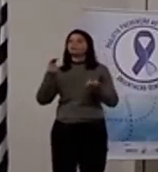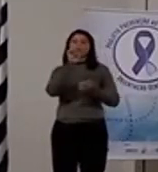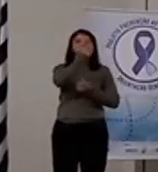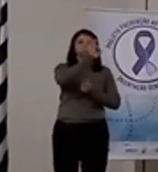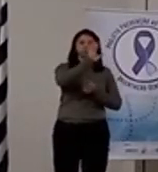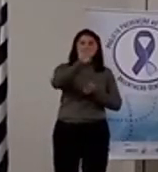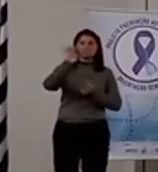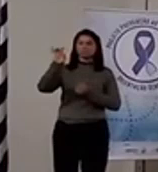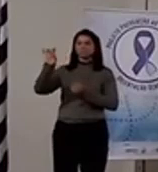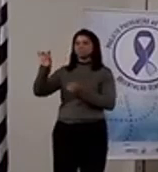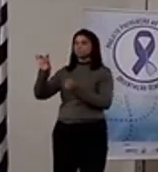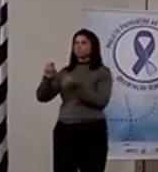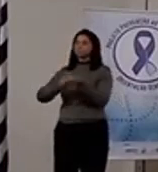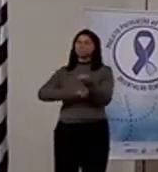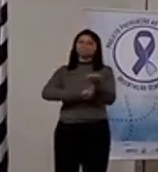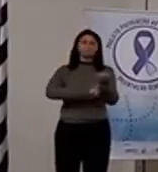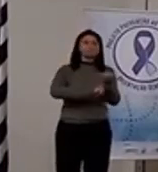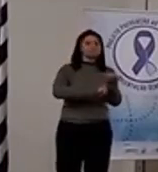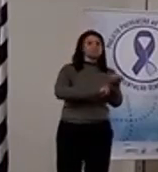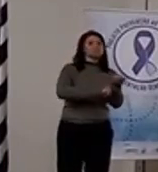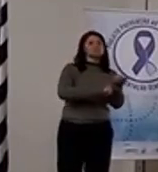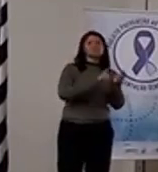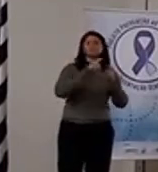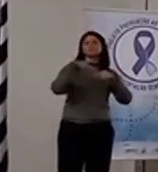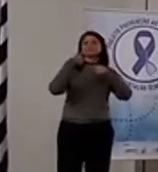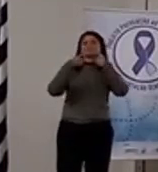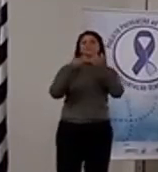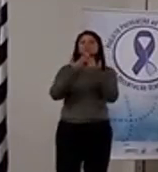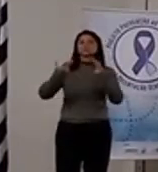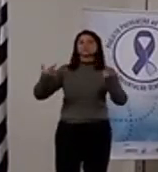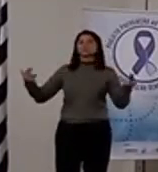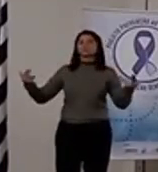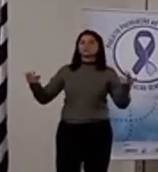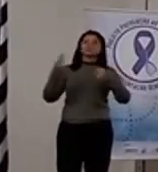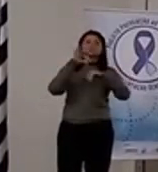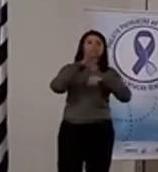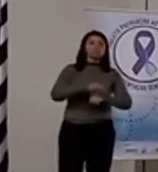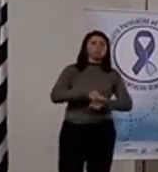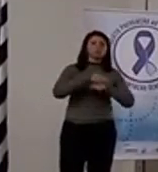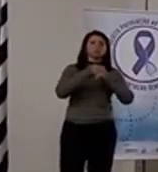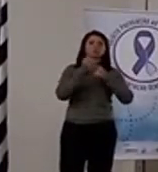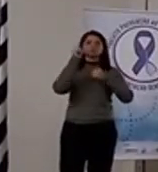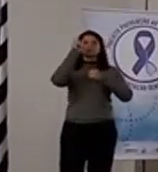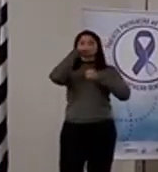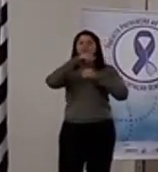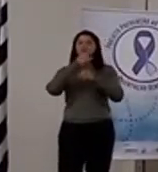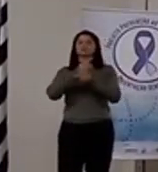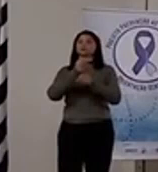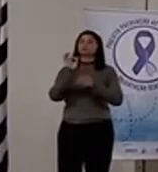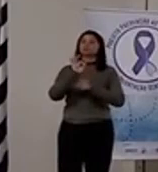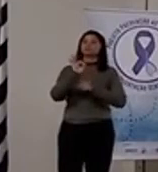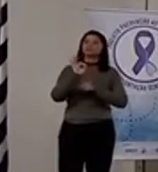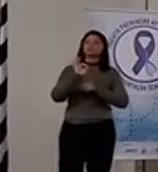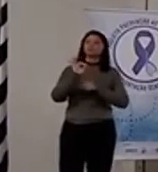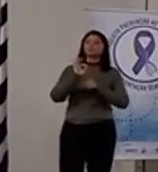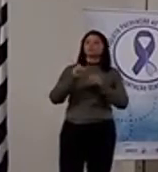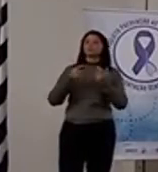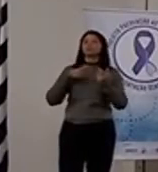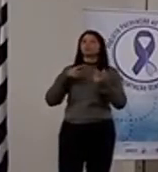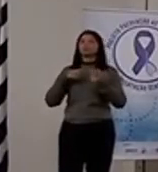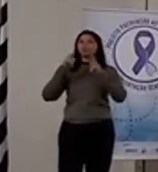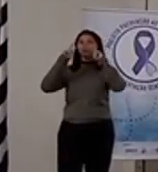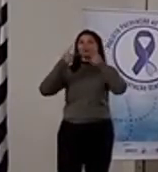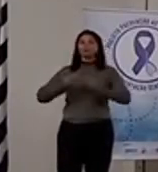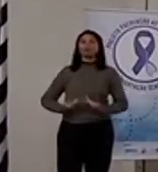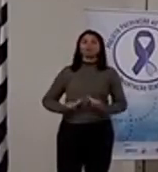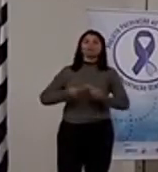o sangue tem um papel em outras coisas na gestação, mas não para doença rara. Pode levar alguns problemas autoimunes no bebê, mas não para doença